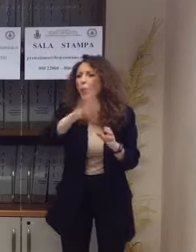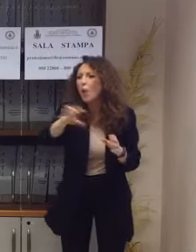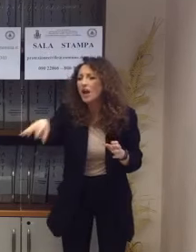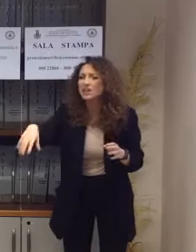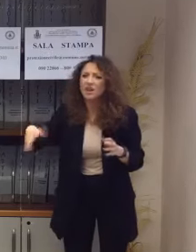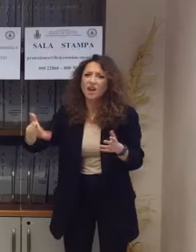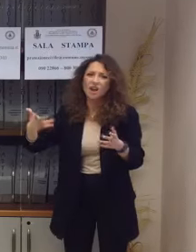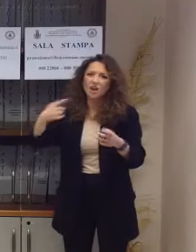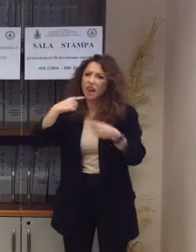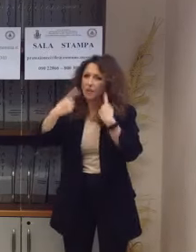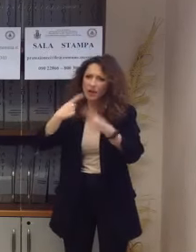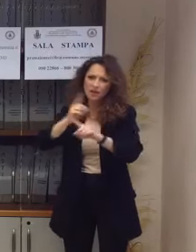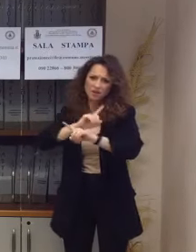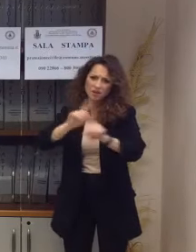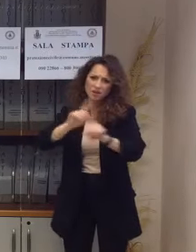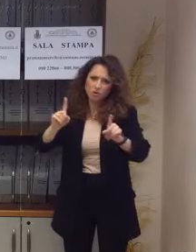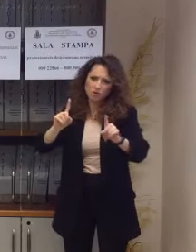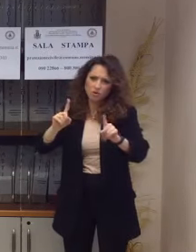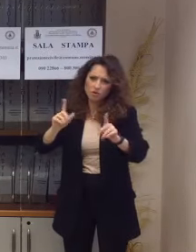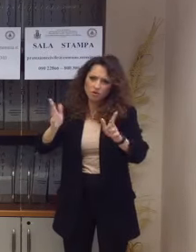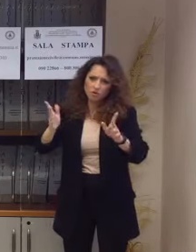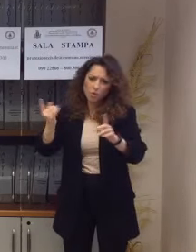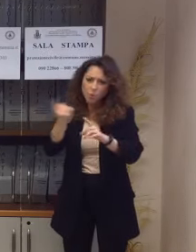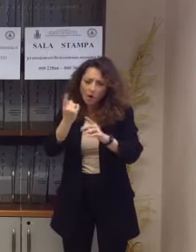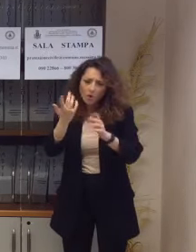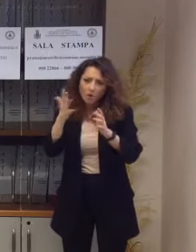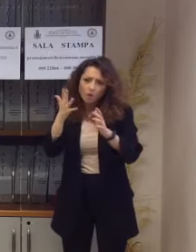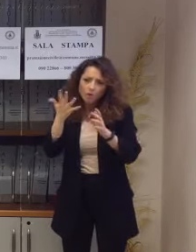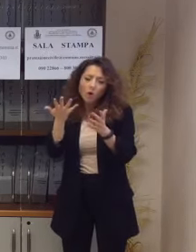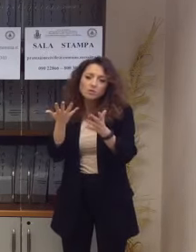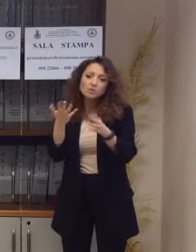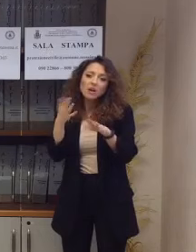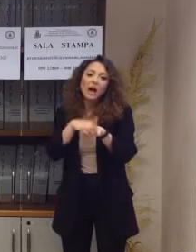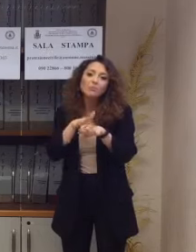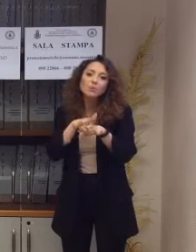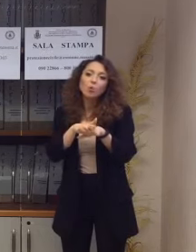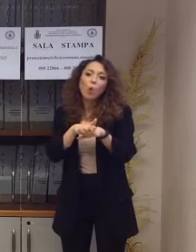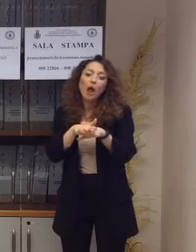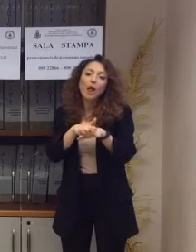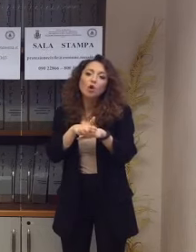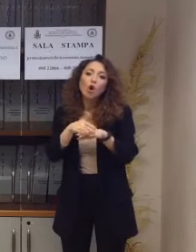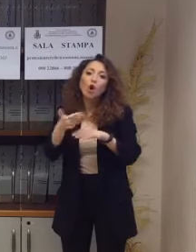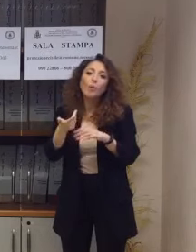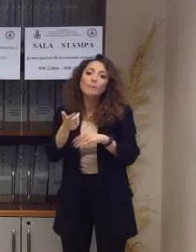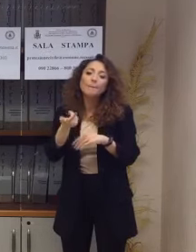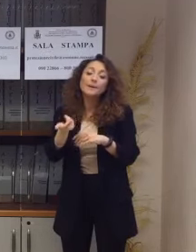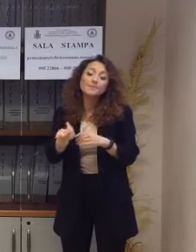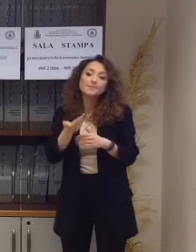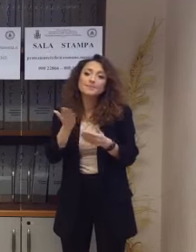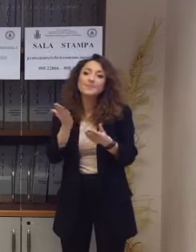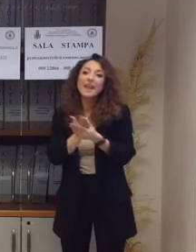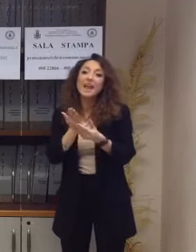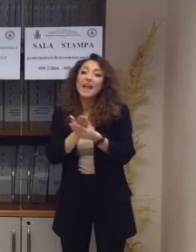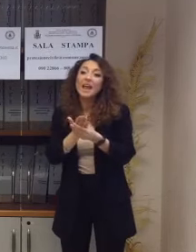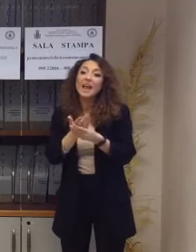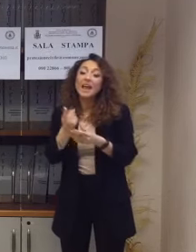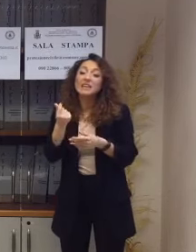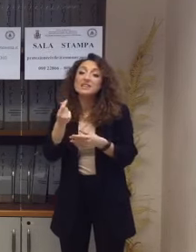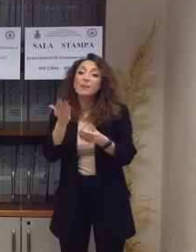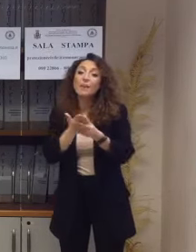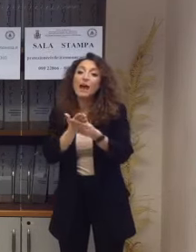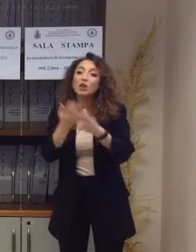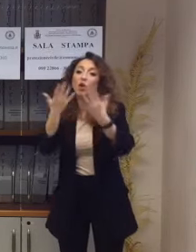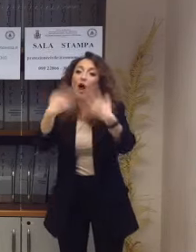che, che qualcuno sia abituato che ci passiamo stipendi a casa senza fare niente, ma questo è il tema che affronteremo dopo Pasqua, per ora siamo